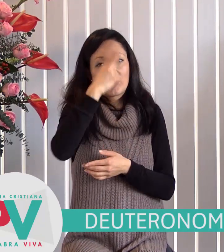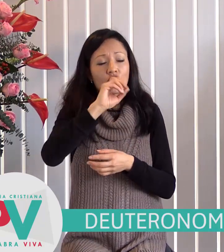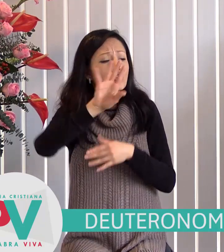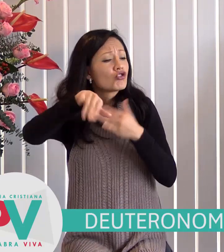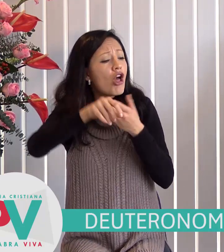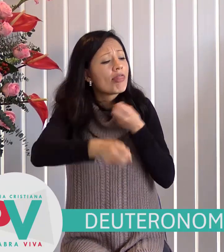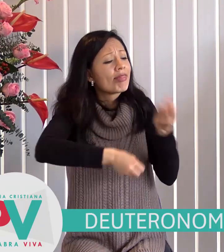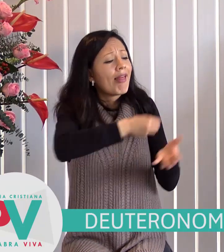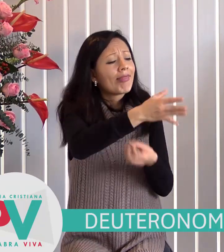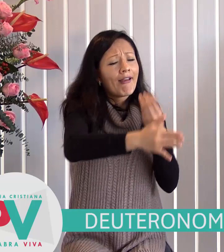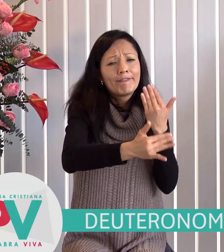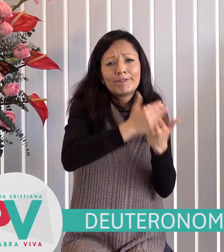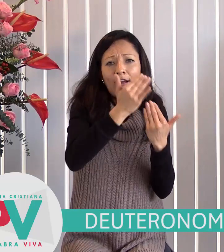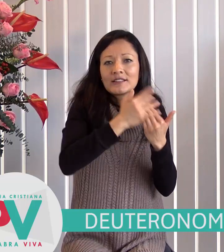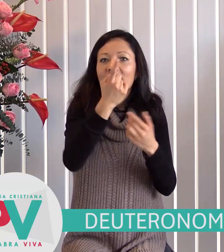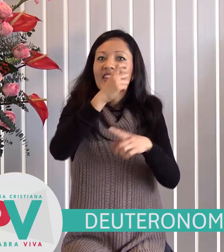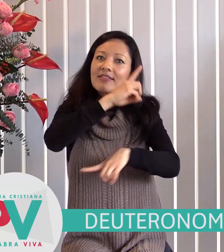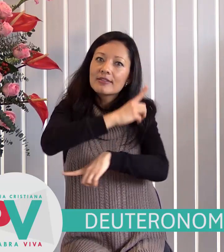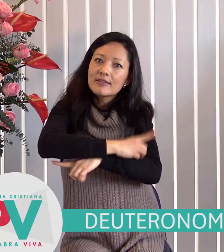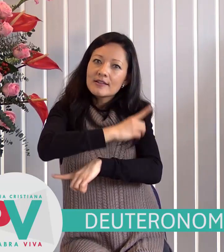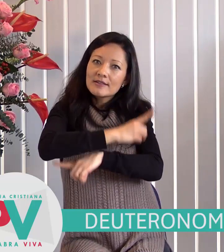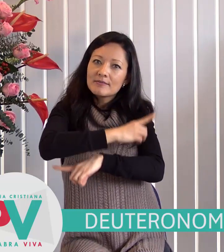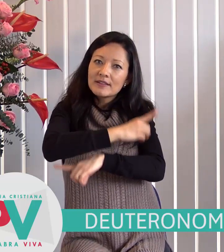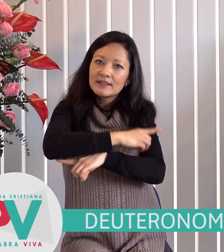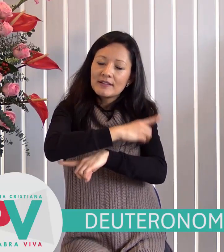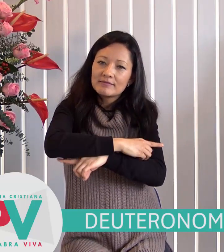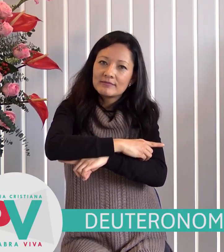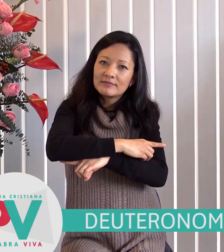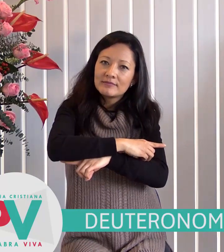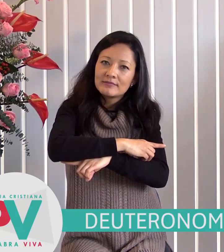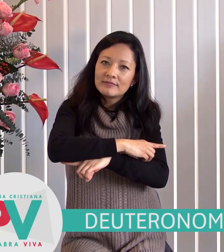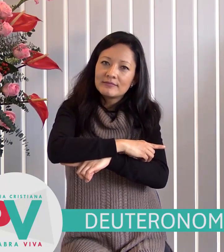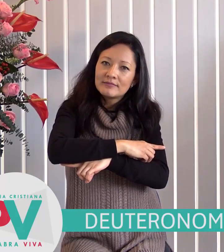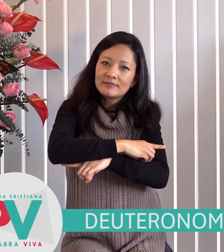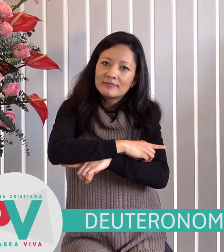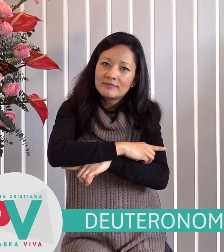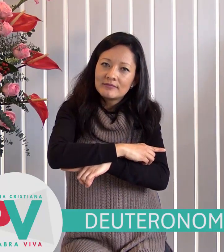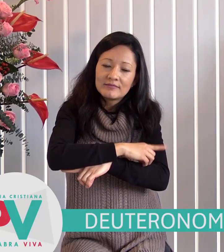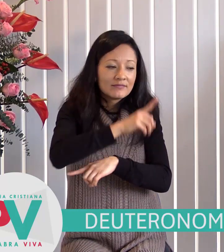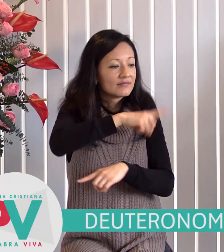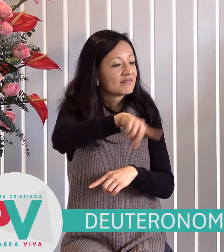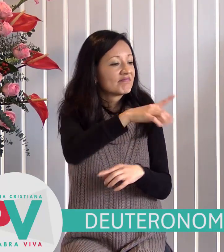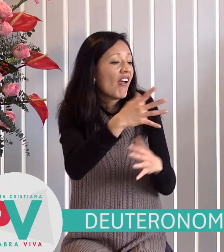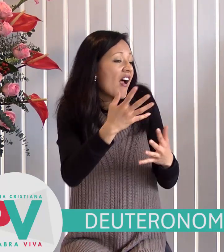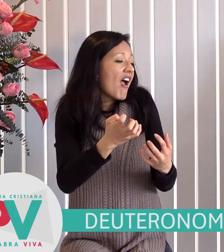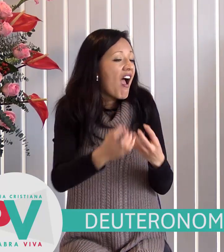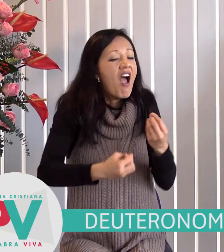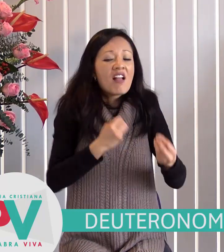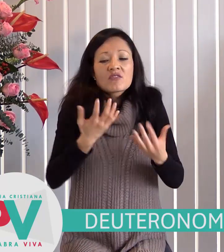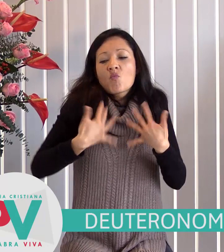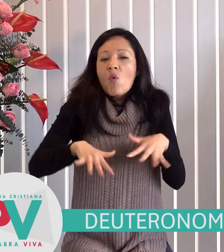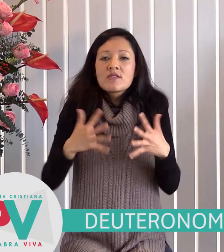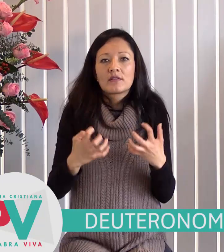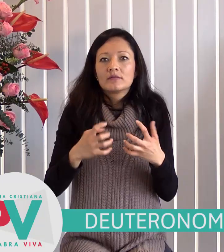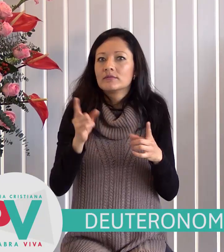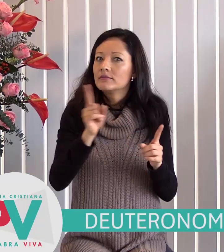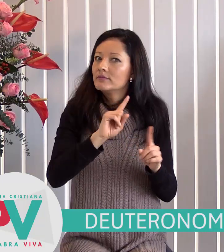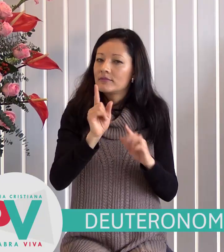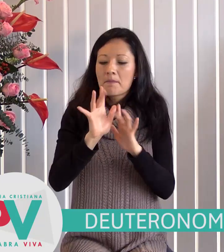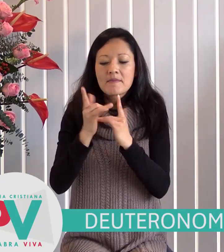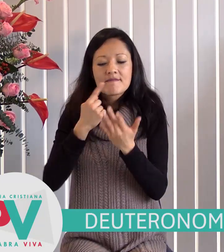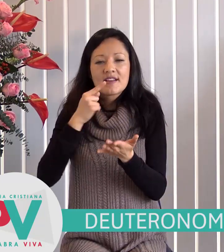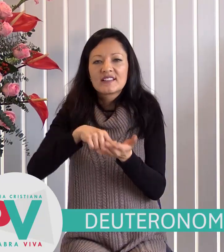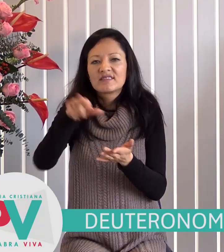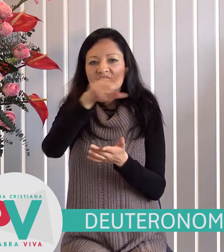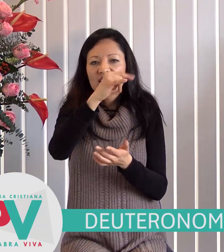está disciplinando? ¿Está haciendo que ellos hagan lo que les dé la gana? Pues dice la Biblia que usted los está